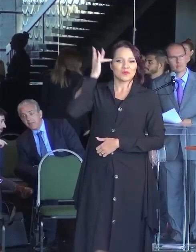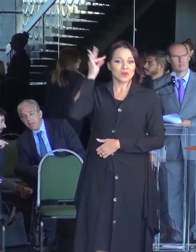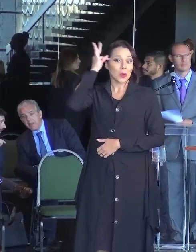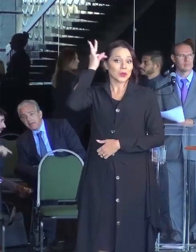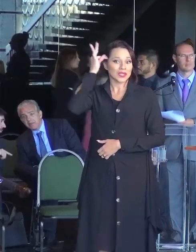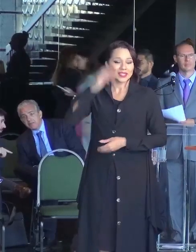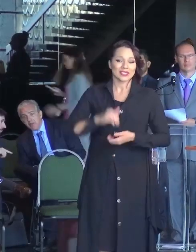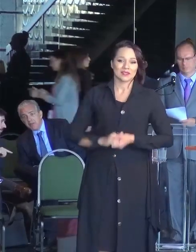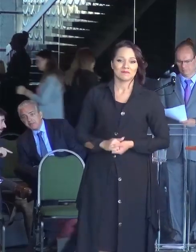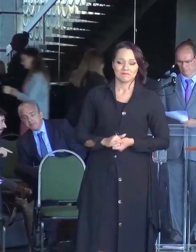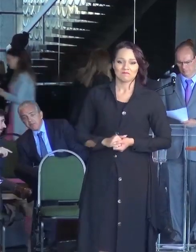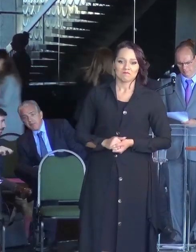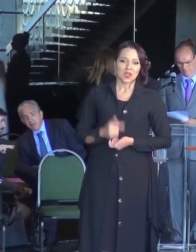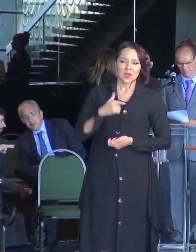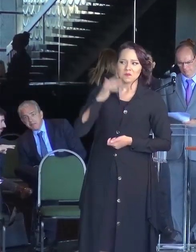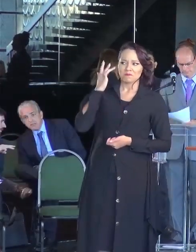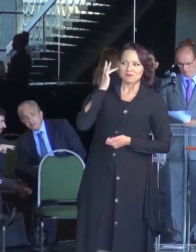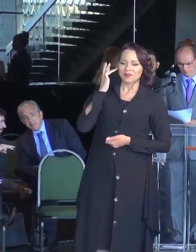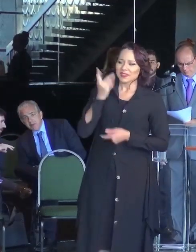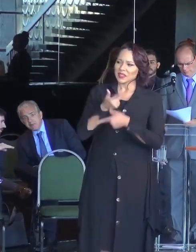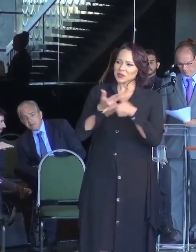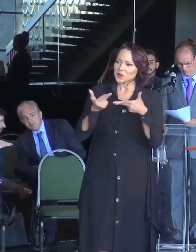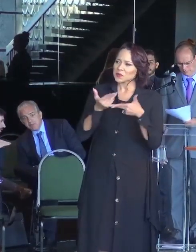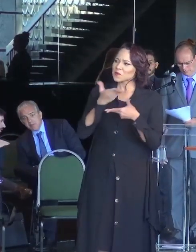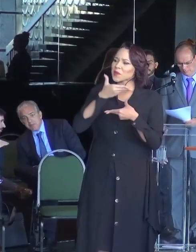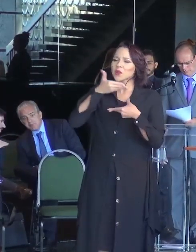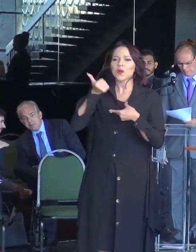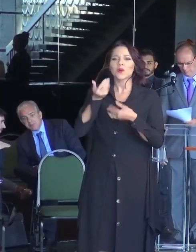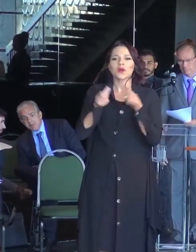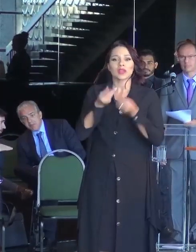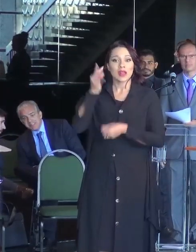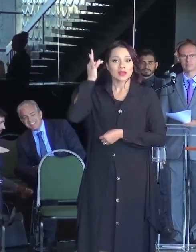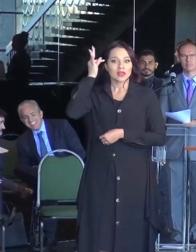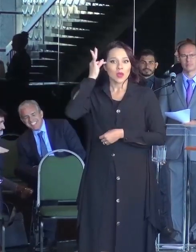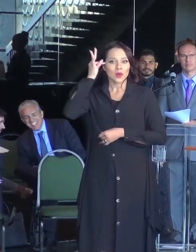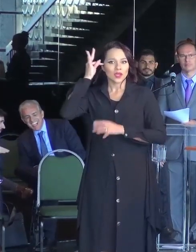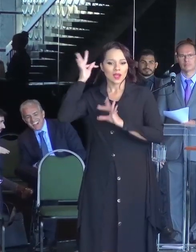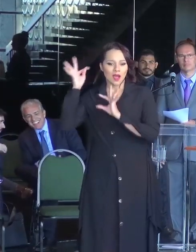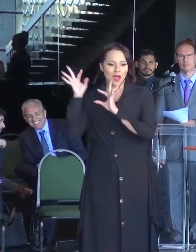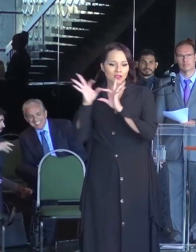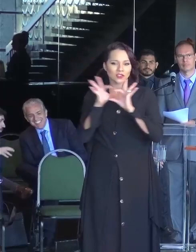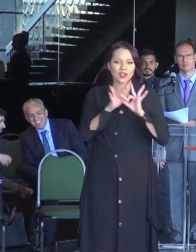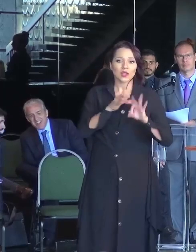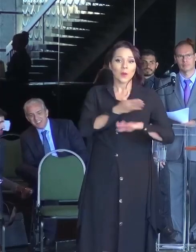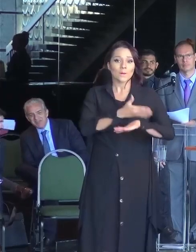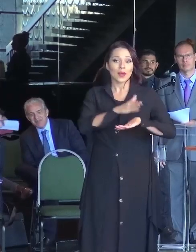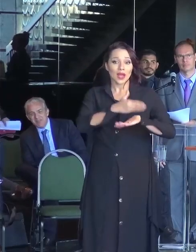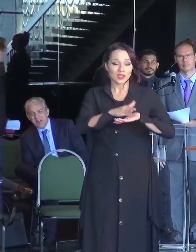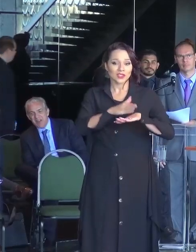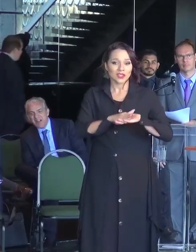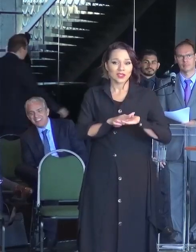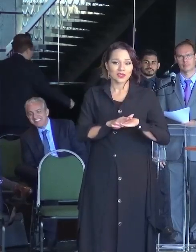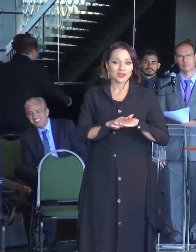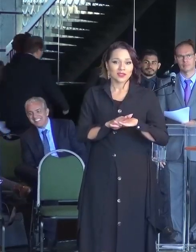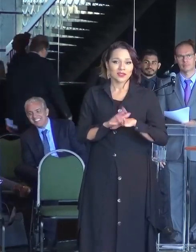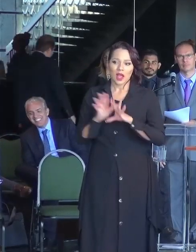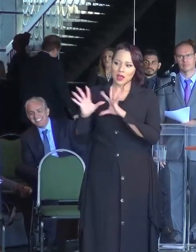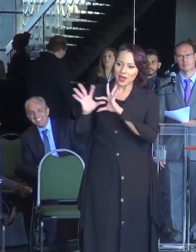que as coisas funcionam melhor quando a teoria é aliada à prática.